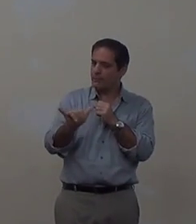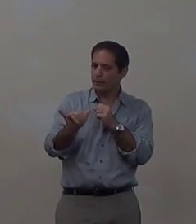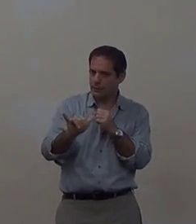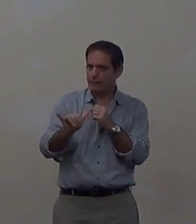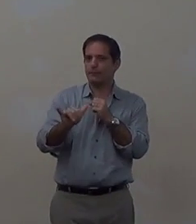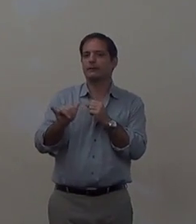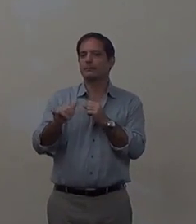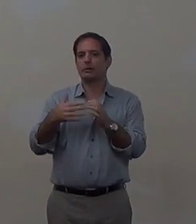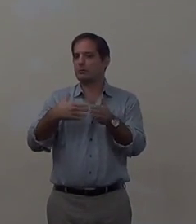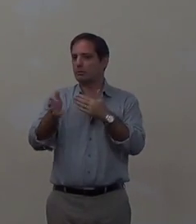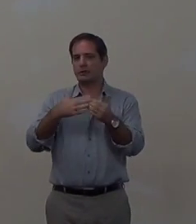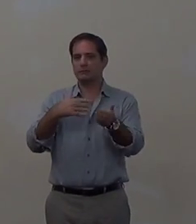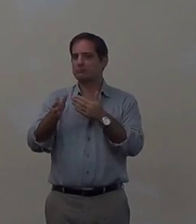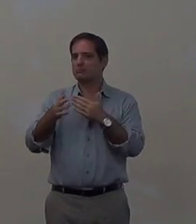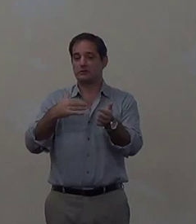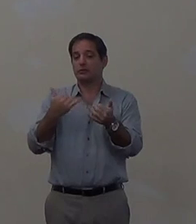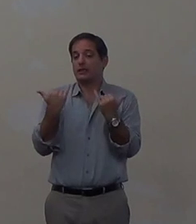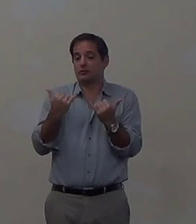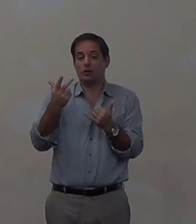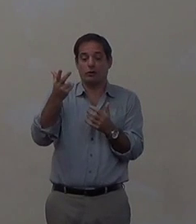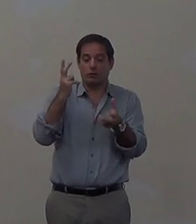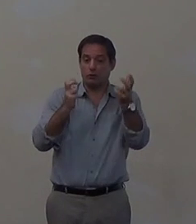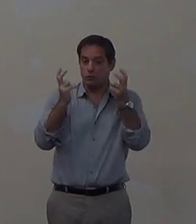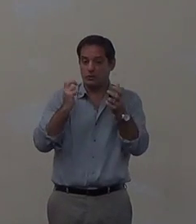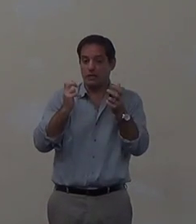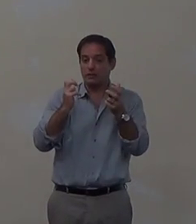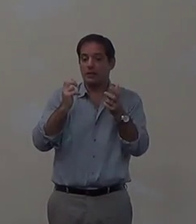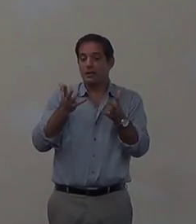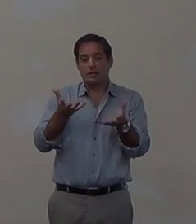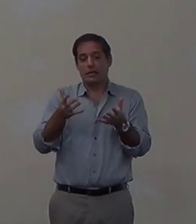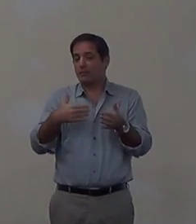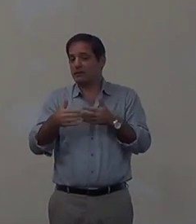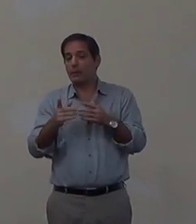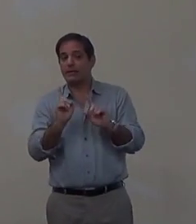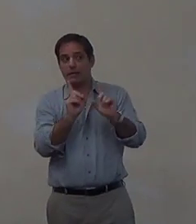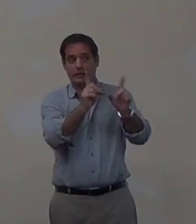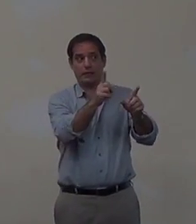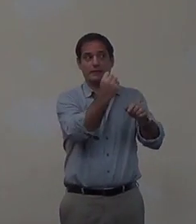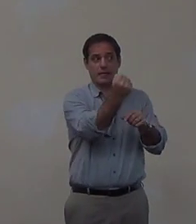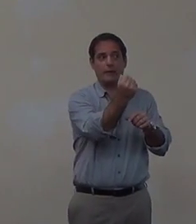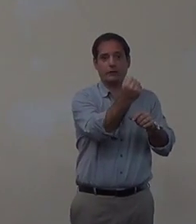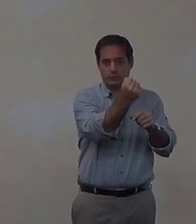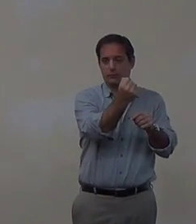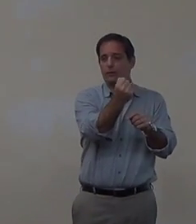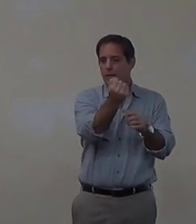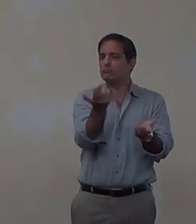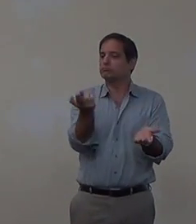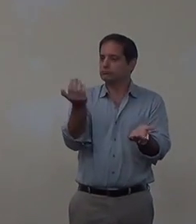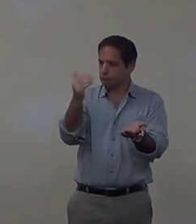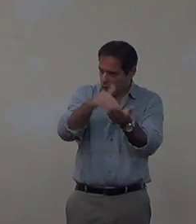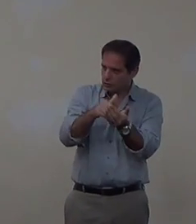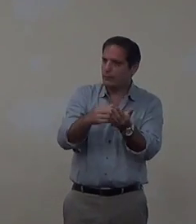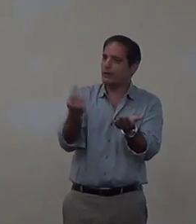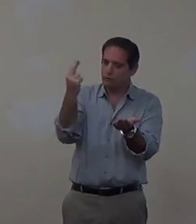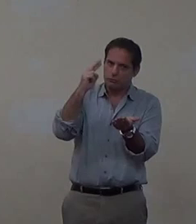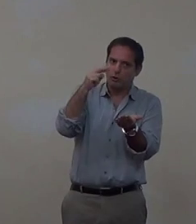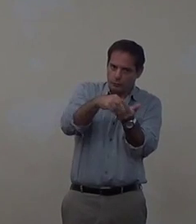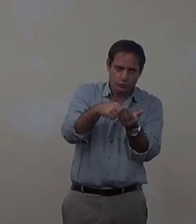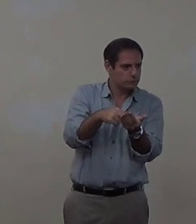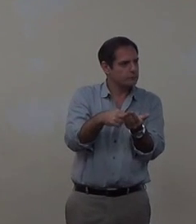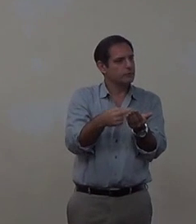es la misma, pero no importa. Si ustedes hoy lo escuchan y después igual quieren ir el sábado, ¿ok? Otra